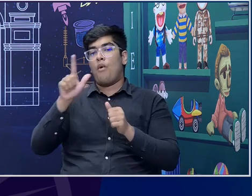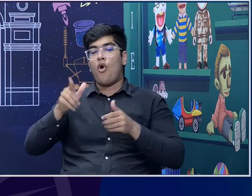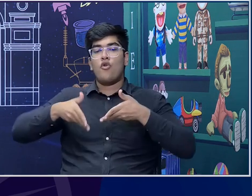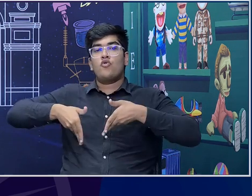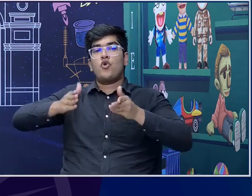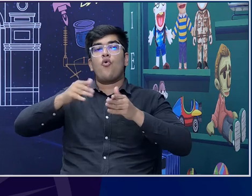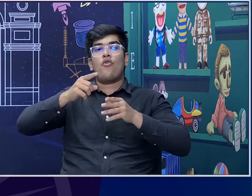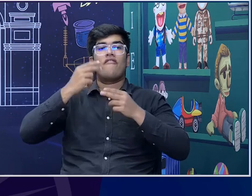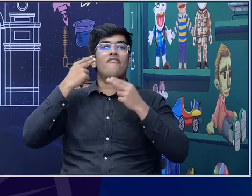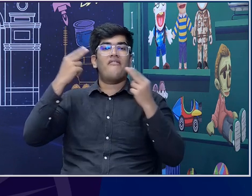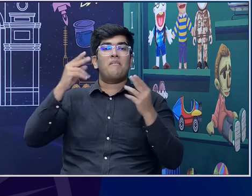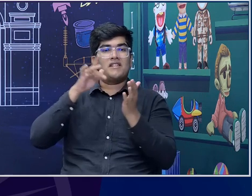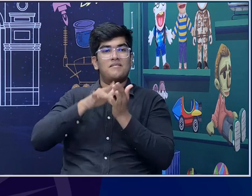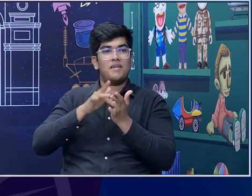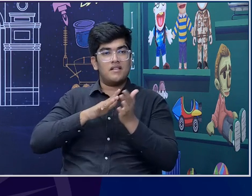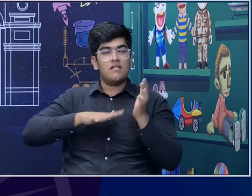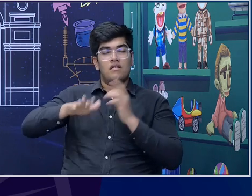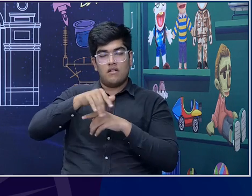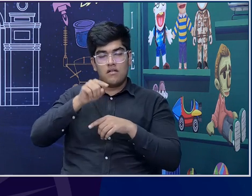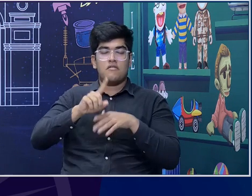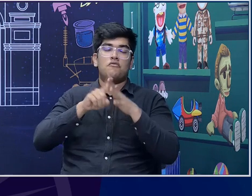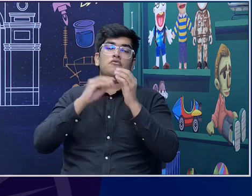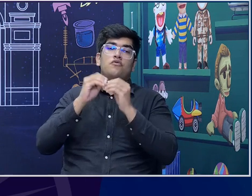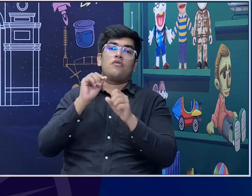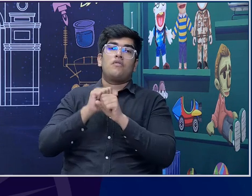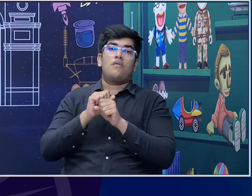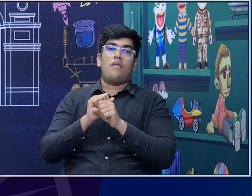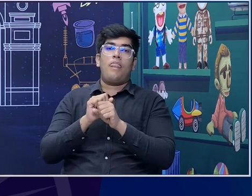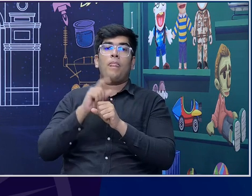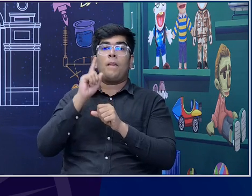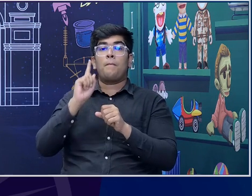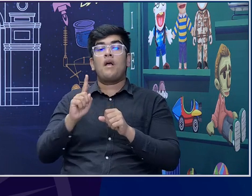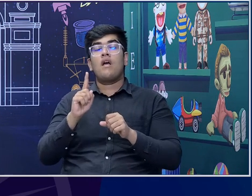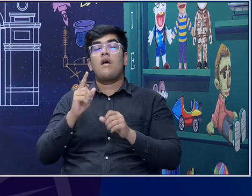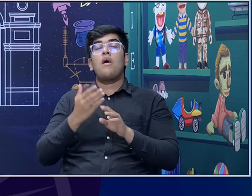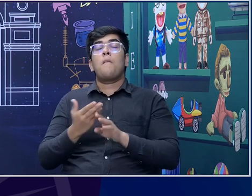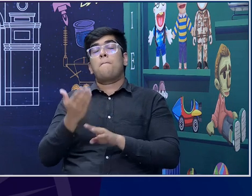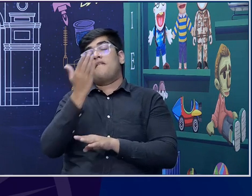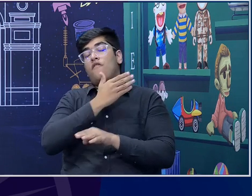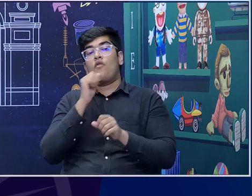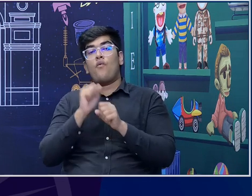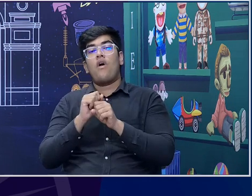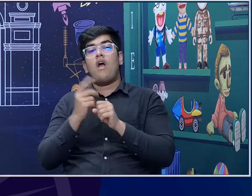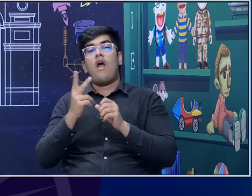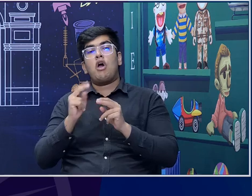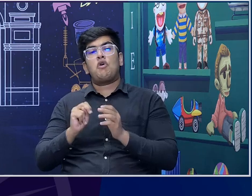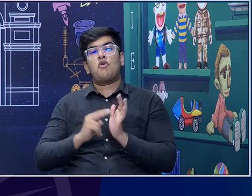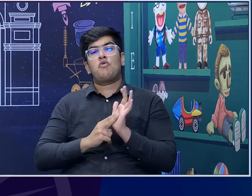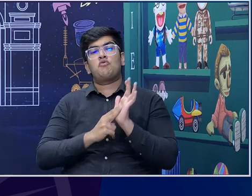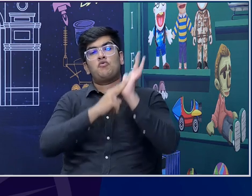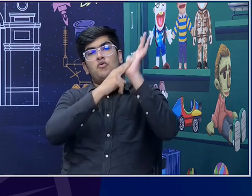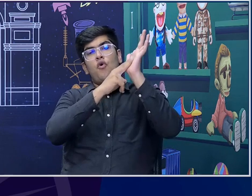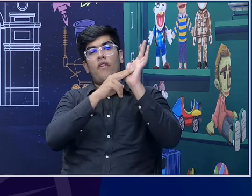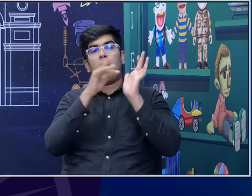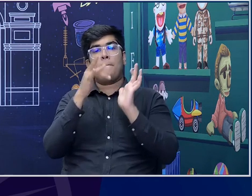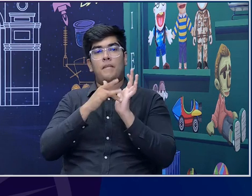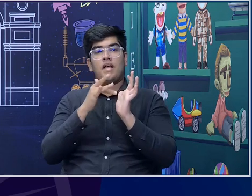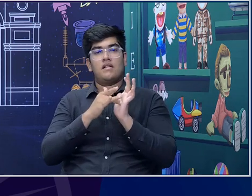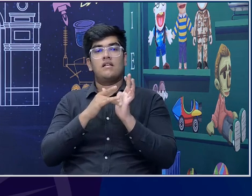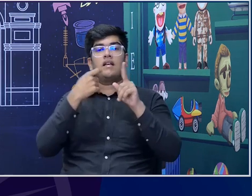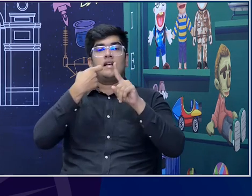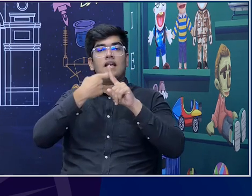लेकिन उससे पहले वो करते थे हमारे लोहस पीती जो एक जिला है वहां के किबर गाउं में तीन